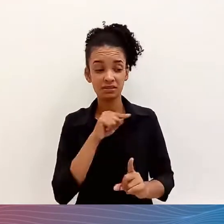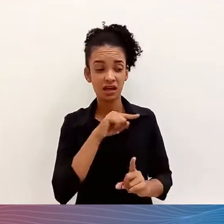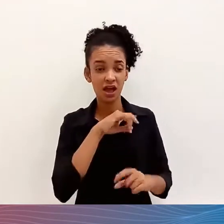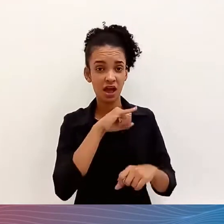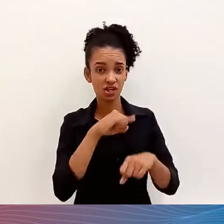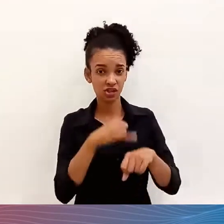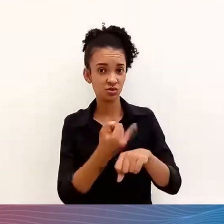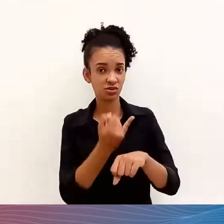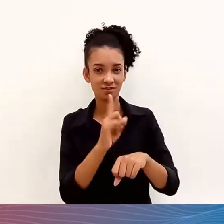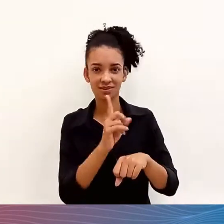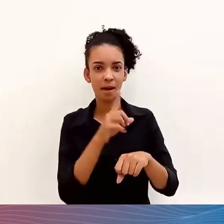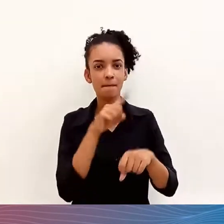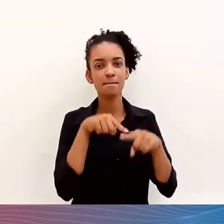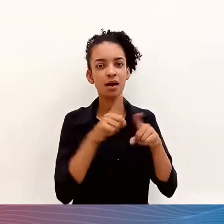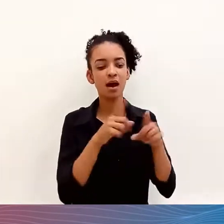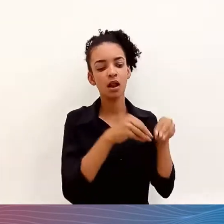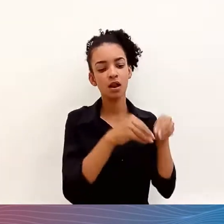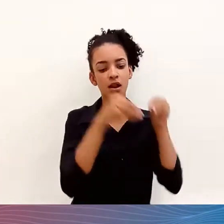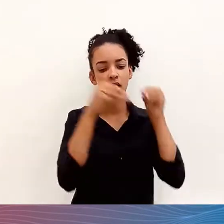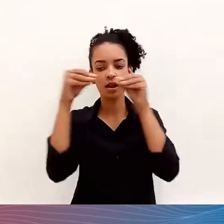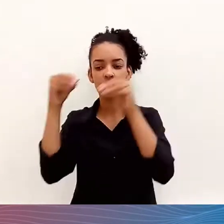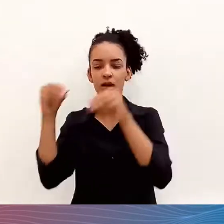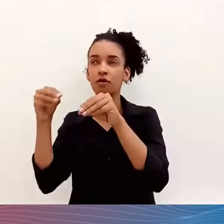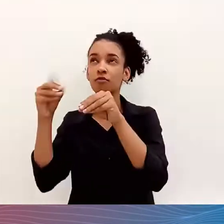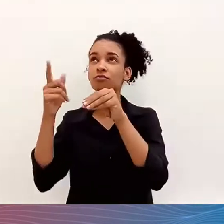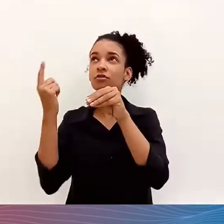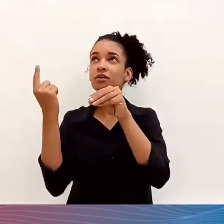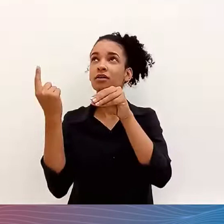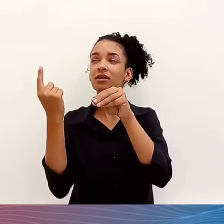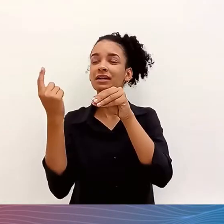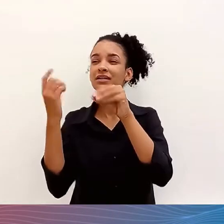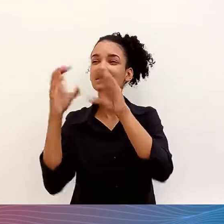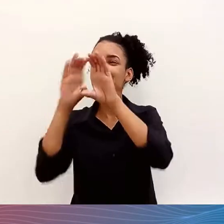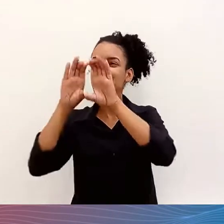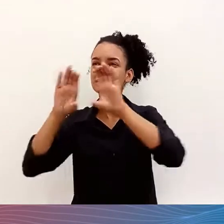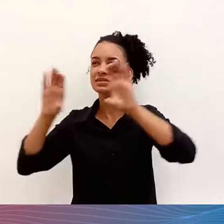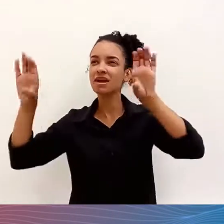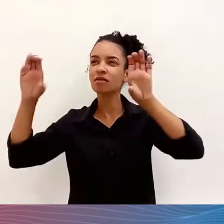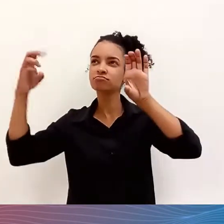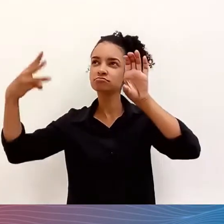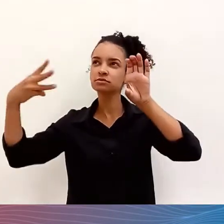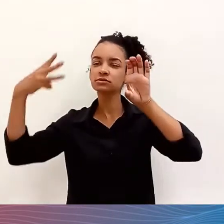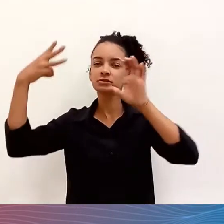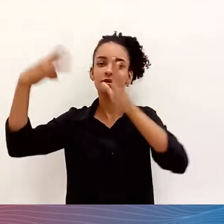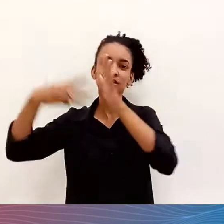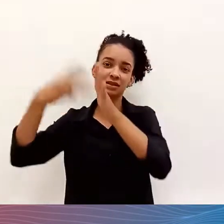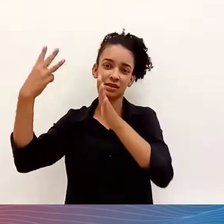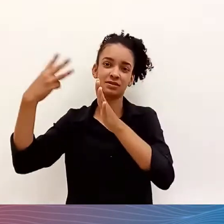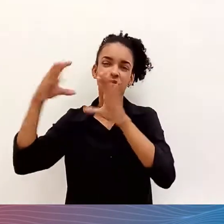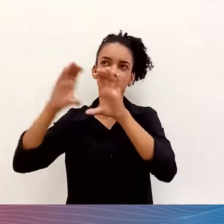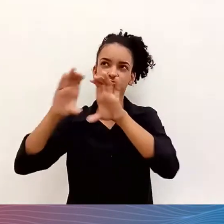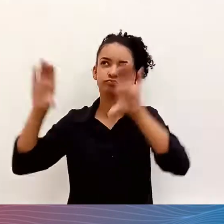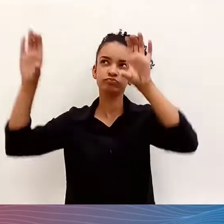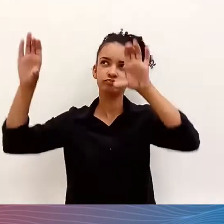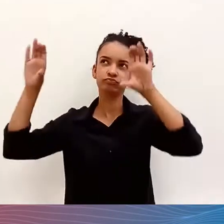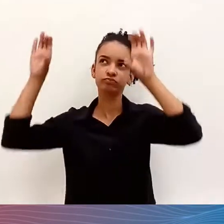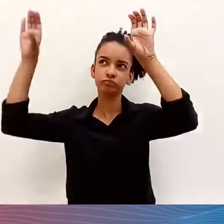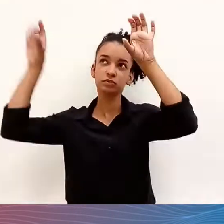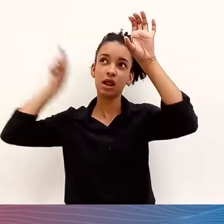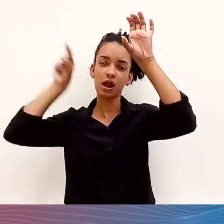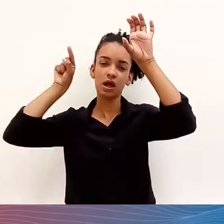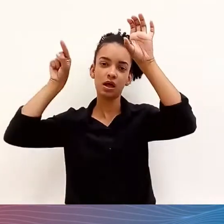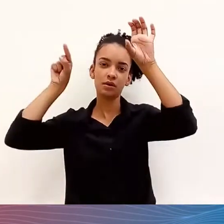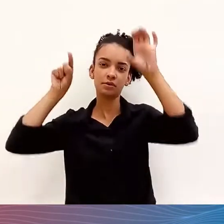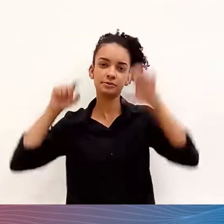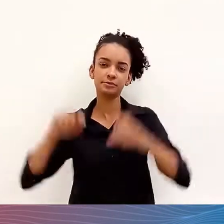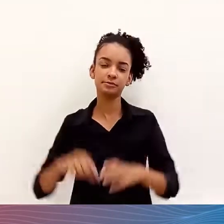o terceiro céu, onde Cristo está, né? O lugar de habitação que de Deus é edificado sobre o